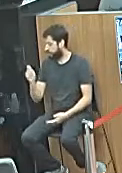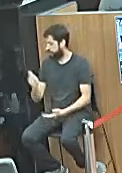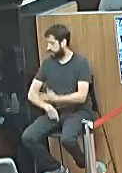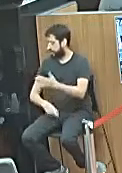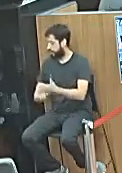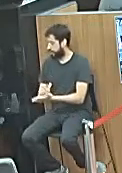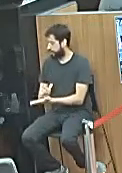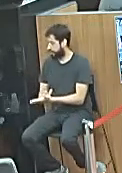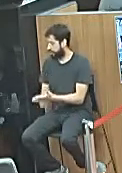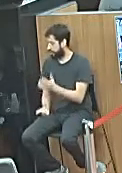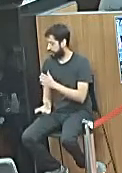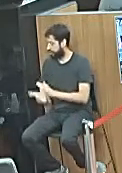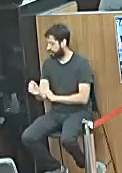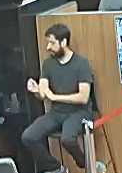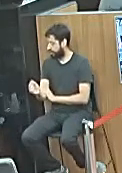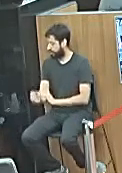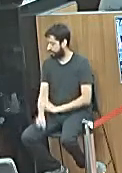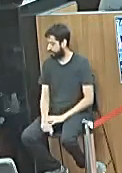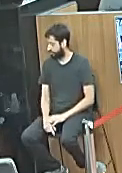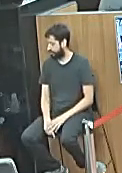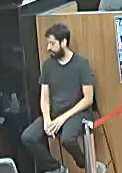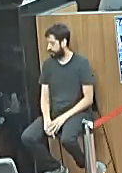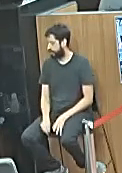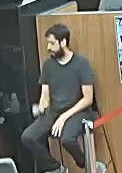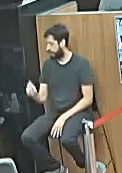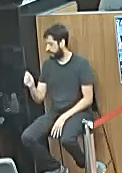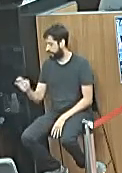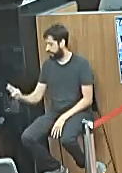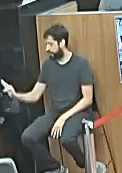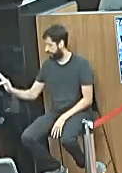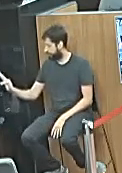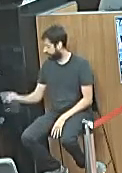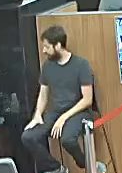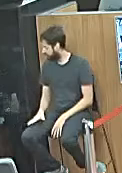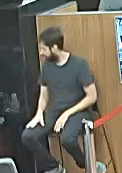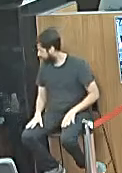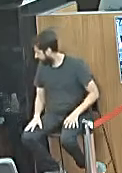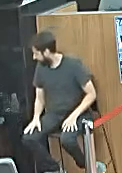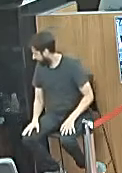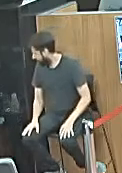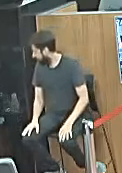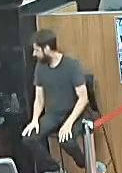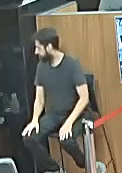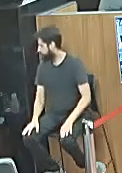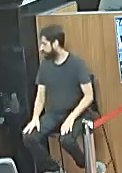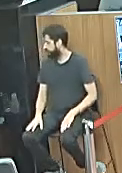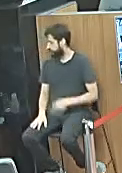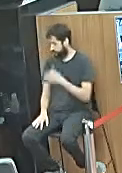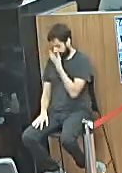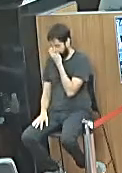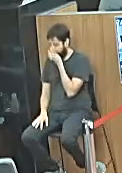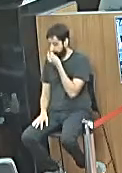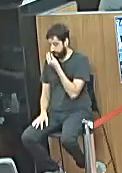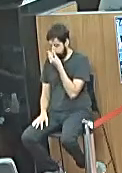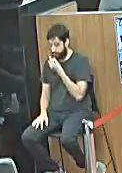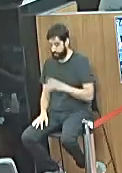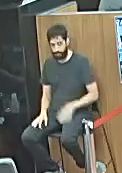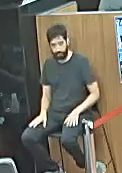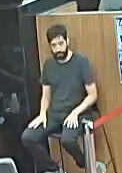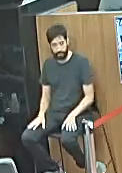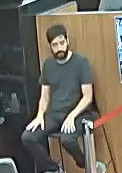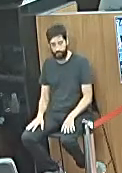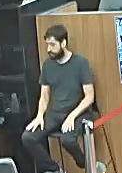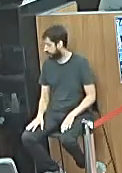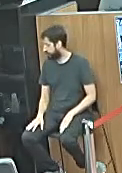a cumprir a finalidade da reunião a presidência agradece a presença dos parlamentares convidado o presente com foco também para a próxima reunião ordinária de